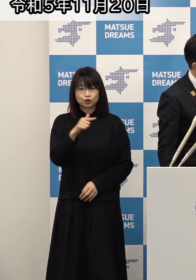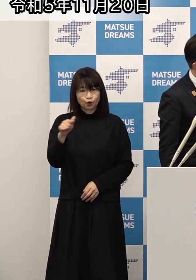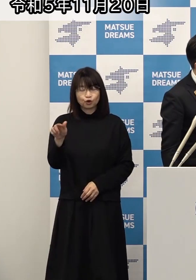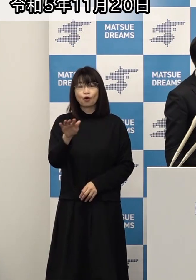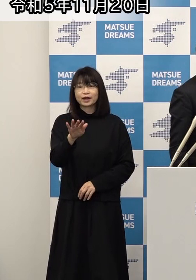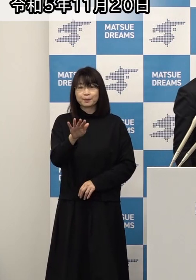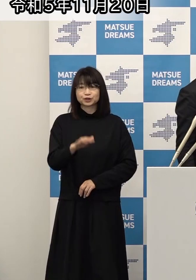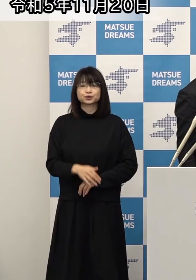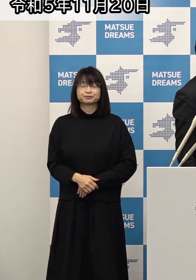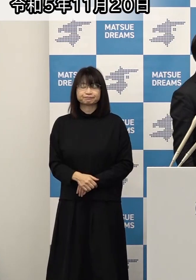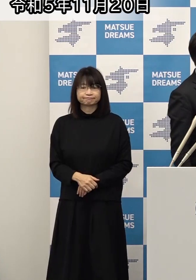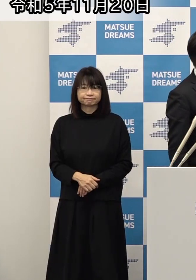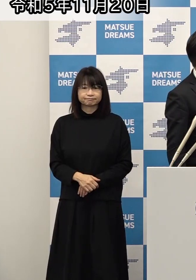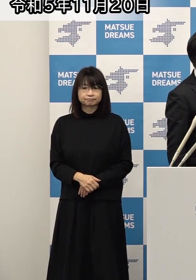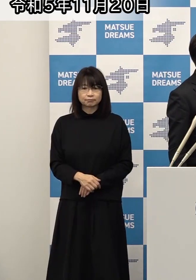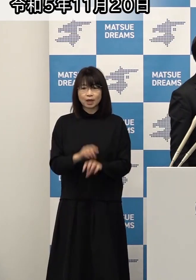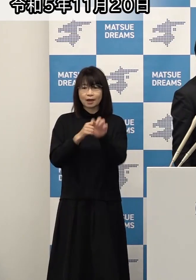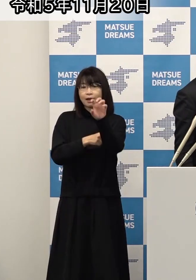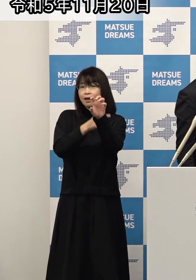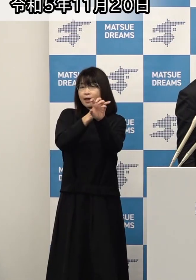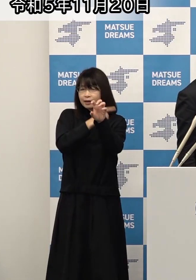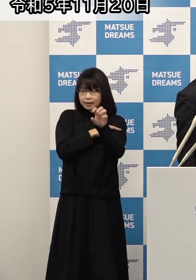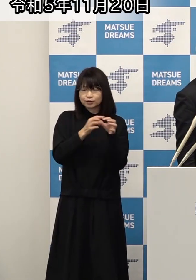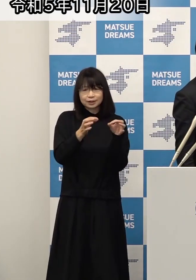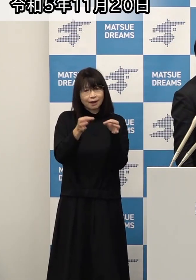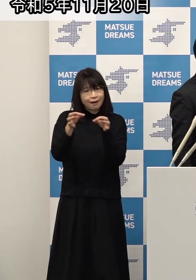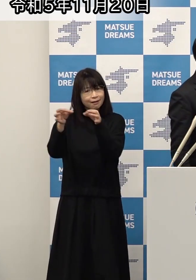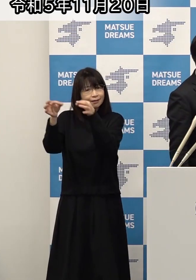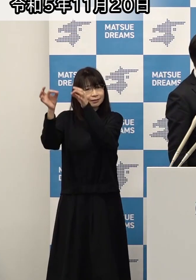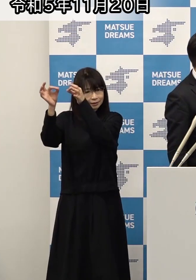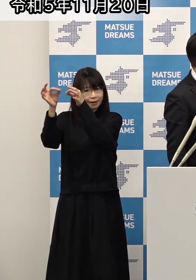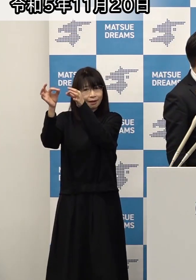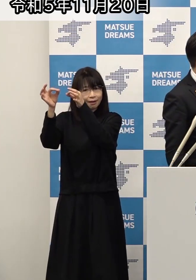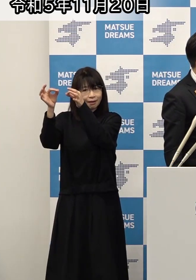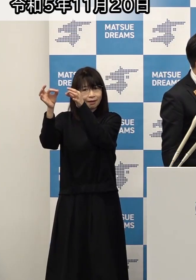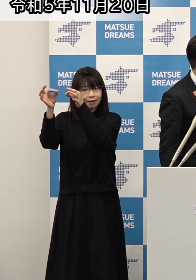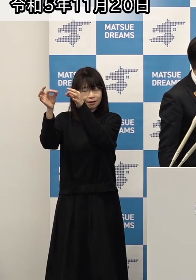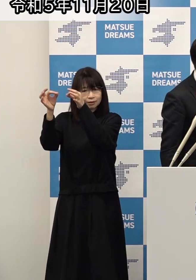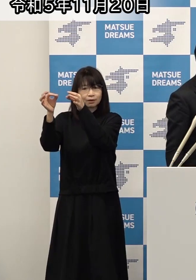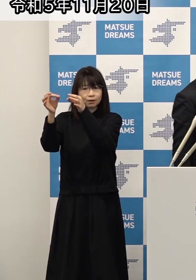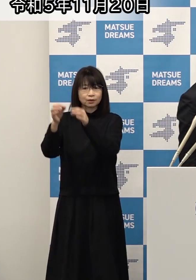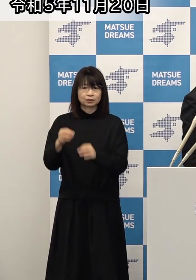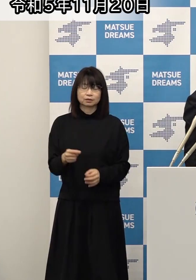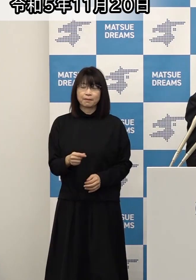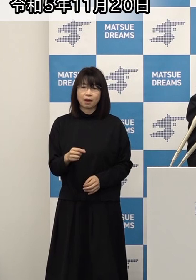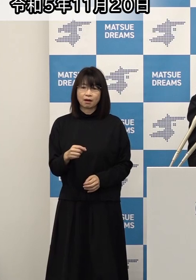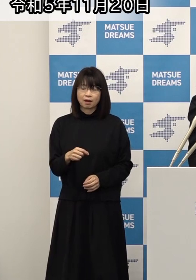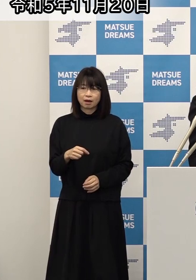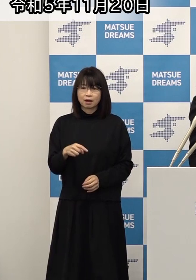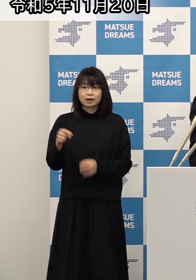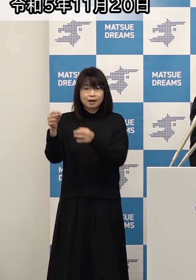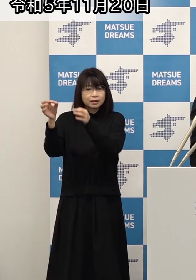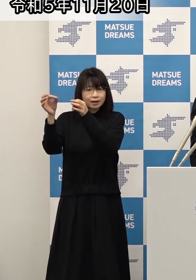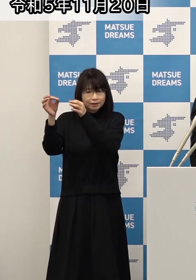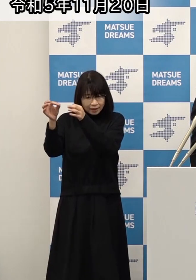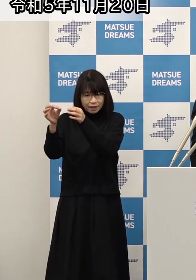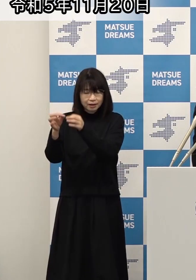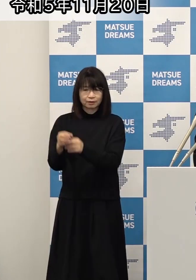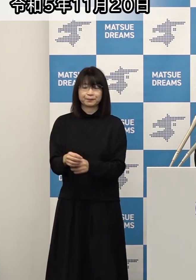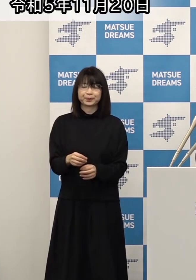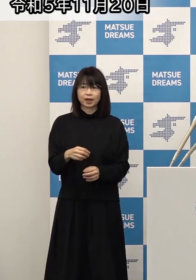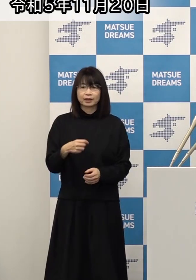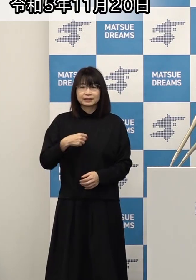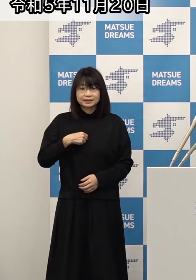ます。エネルギー価格の高騰の影響を受けて、指定管理料の生産を行わない指定管理施設につい